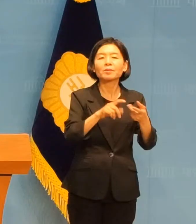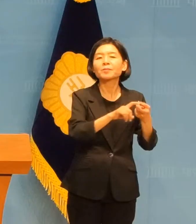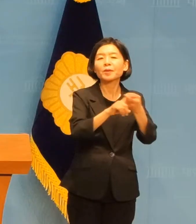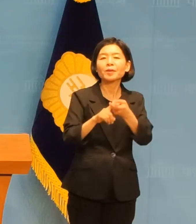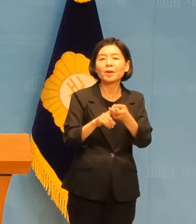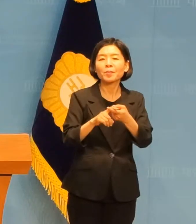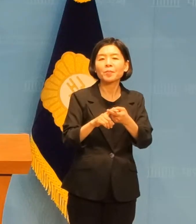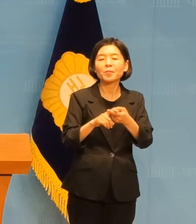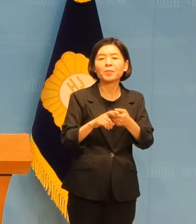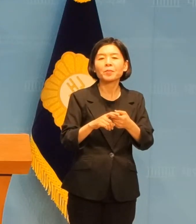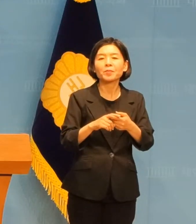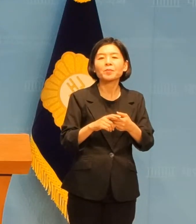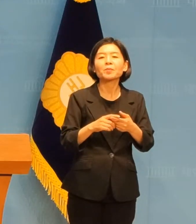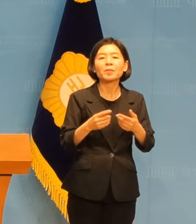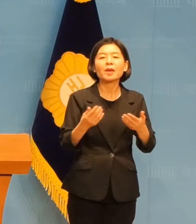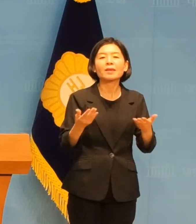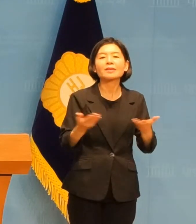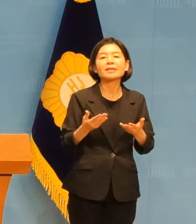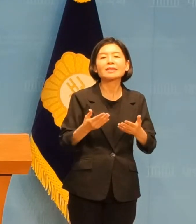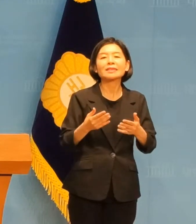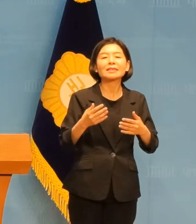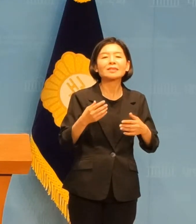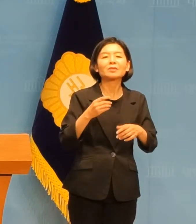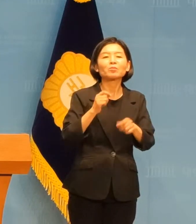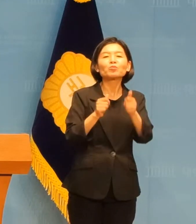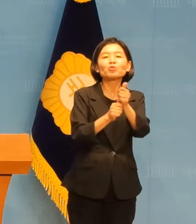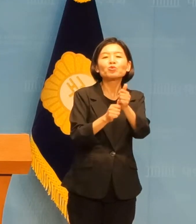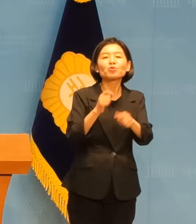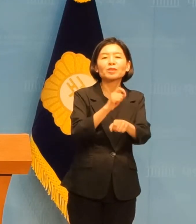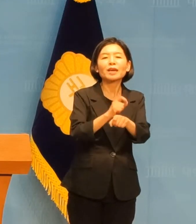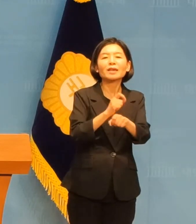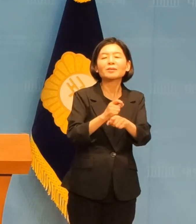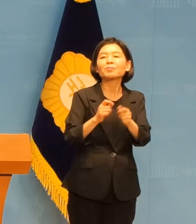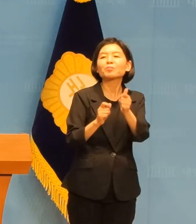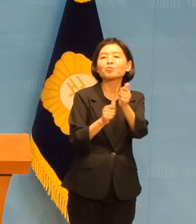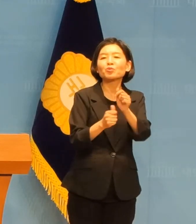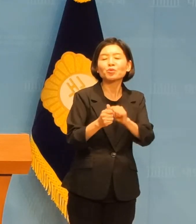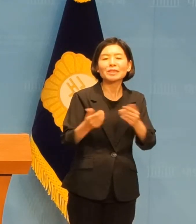한국정보산업연합회의 상금 부회장직을 역임한 이력이